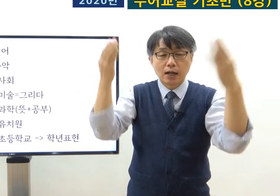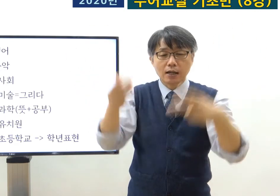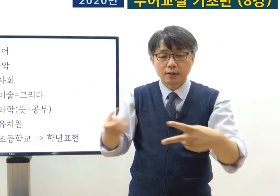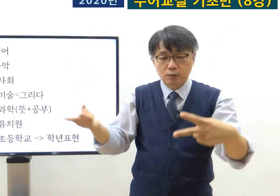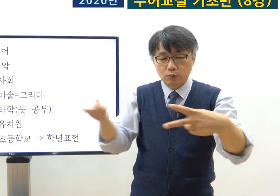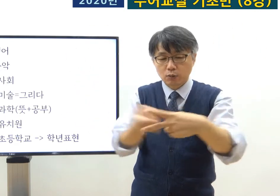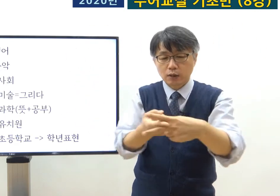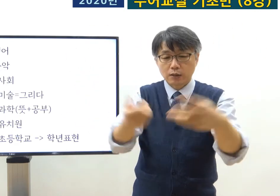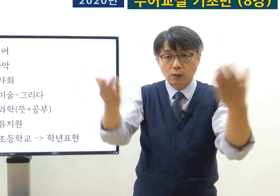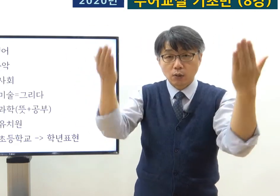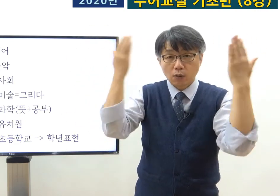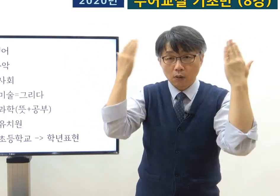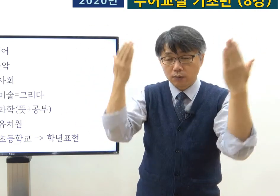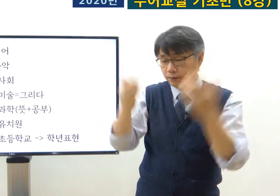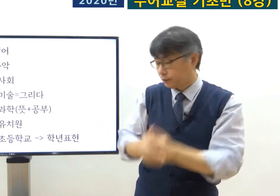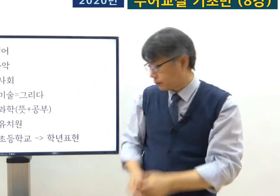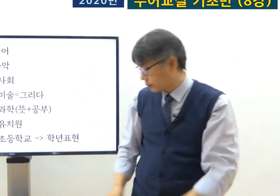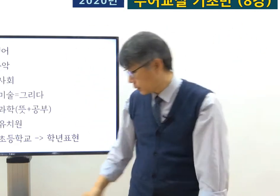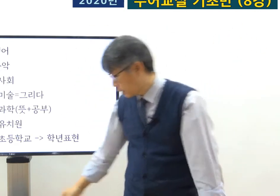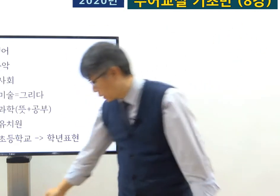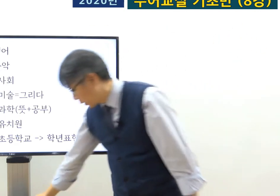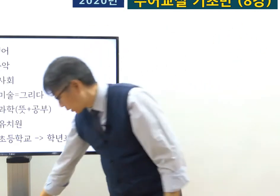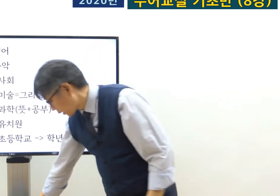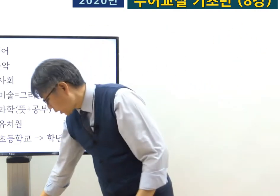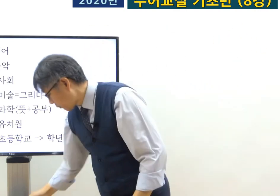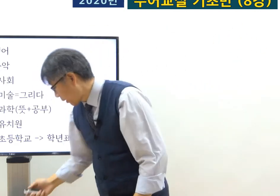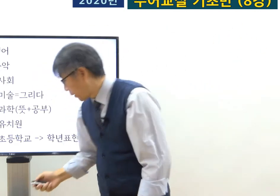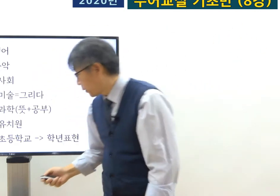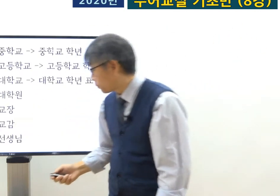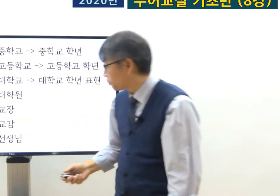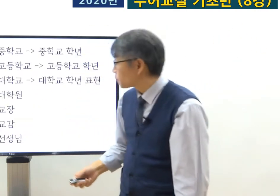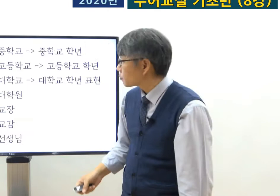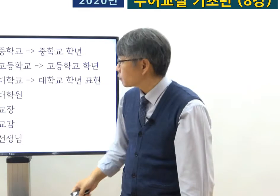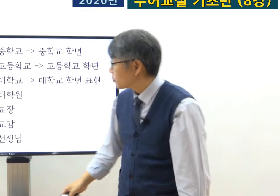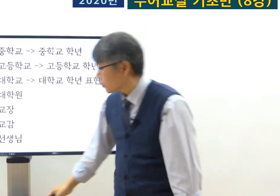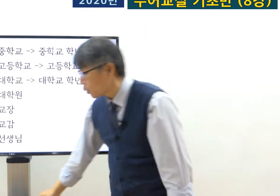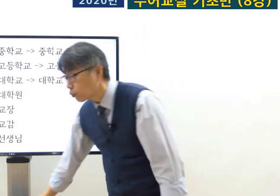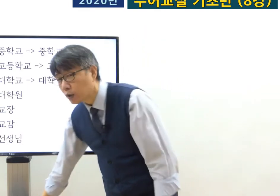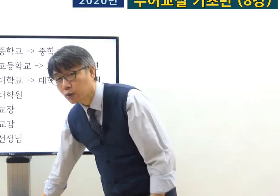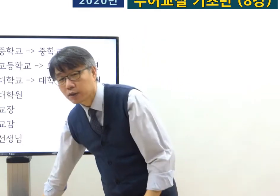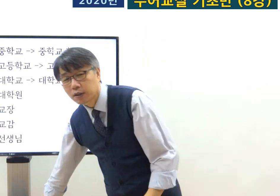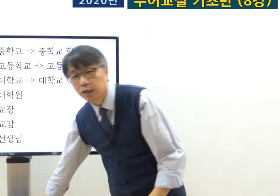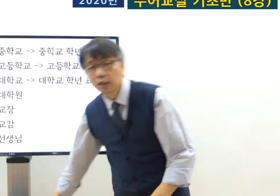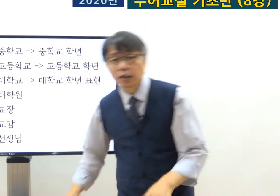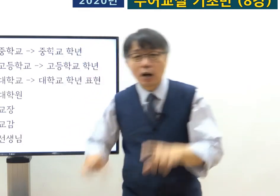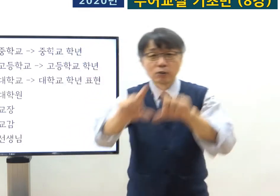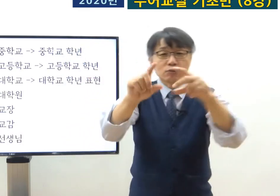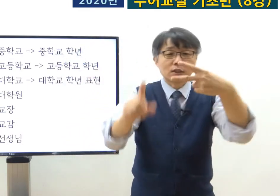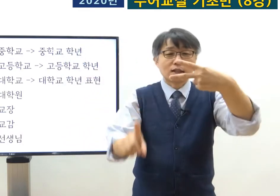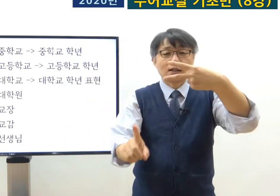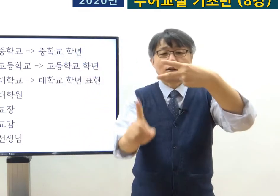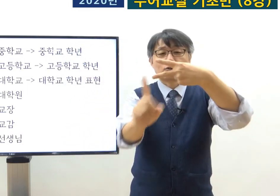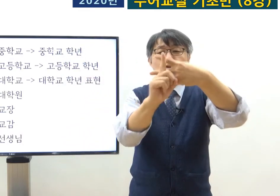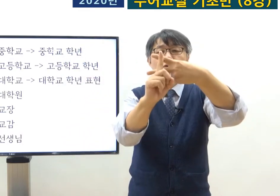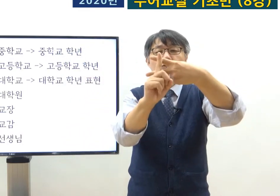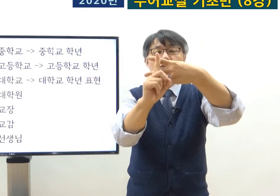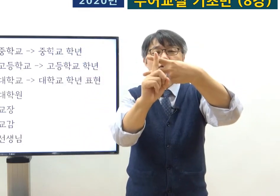초등학교입니다. 초등학교. 그 다음에 중학교는 가운데 중자잖아요. 중. 이렇게